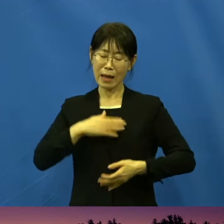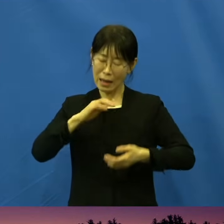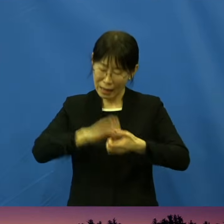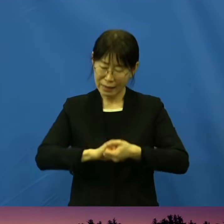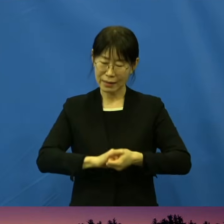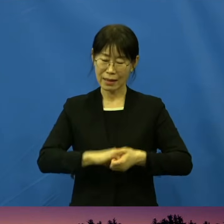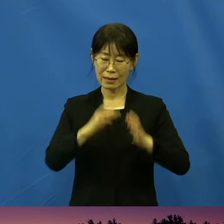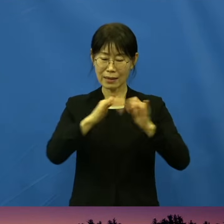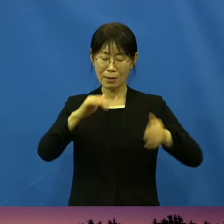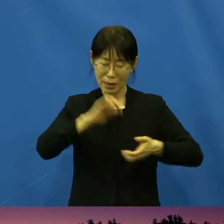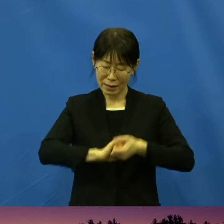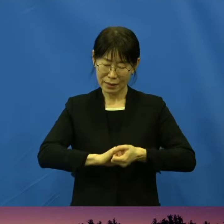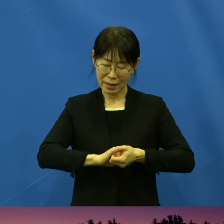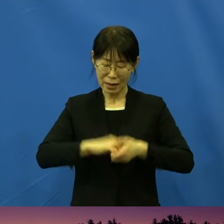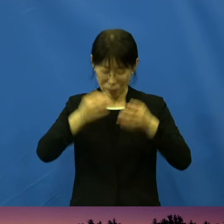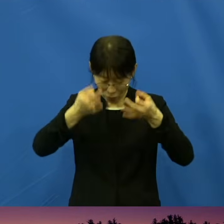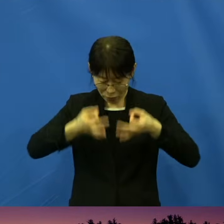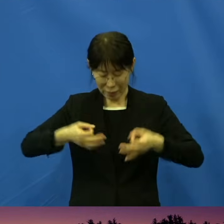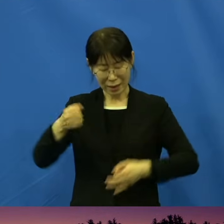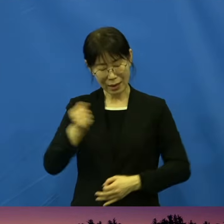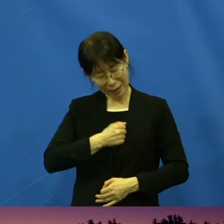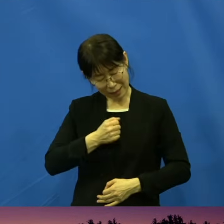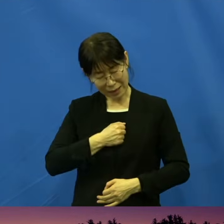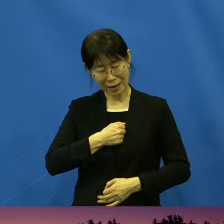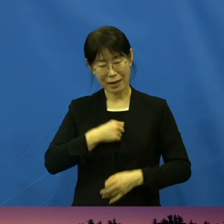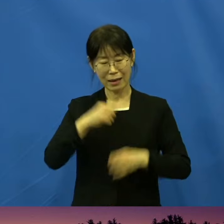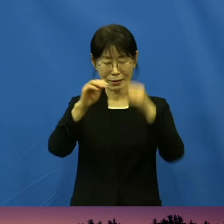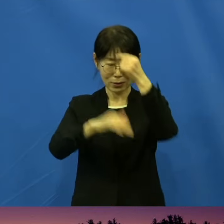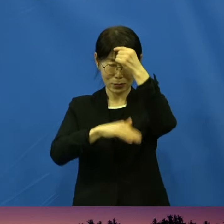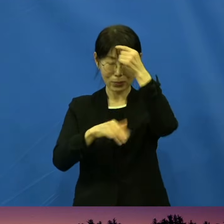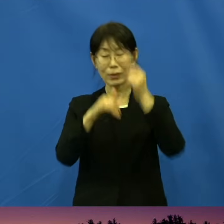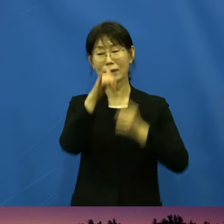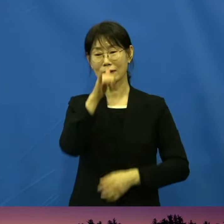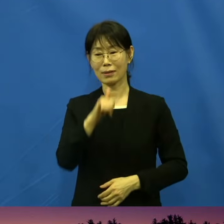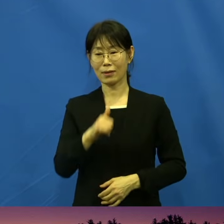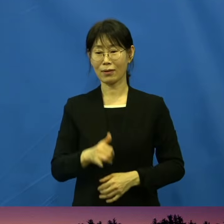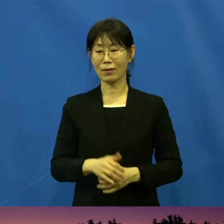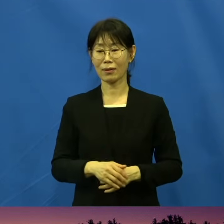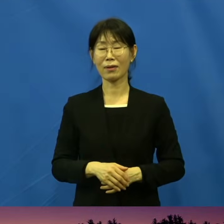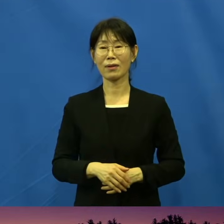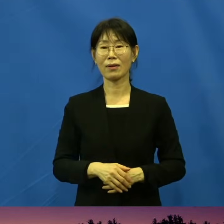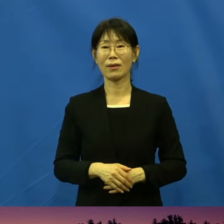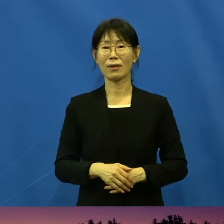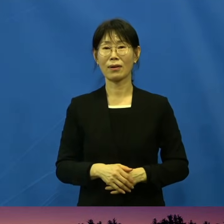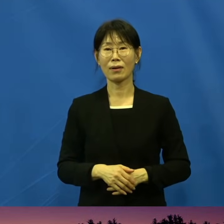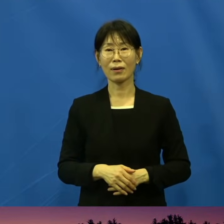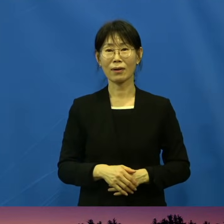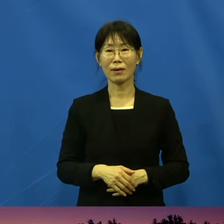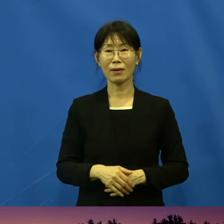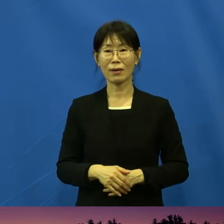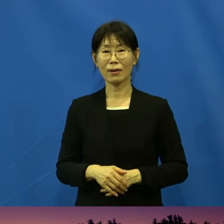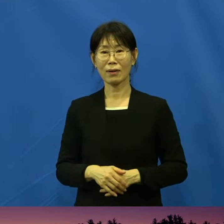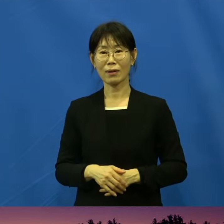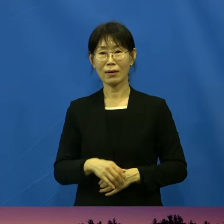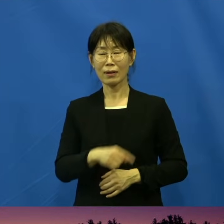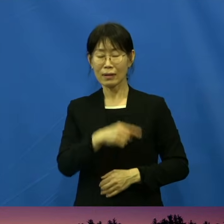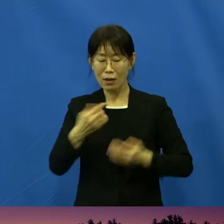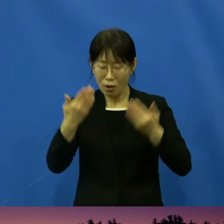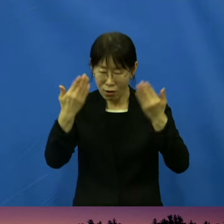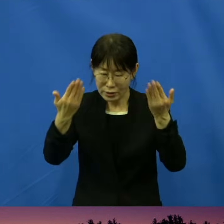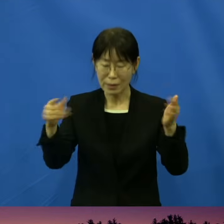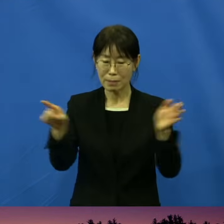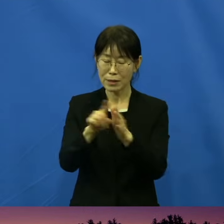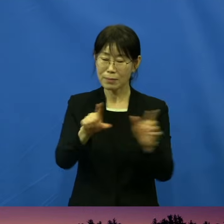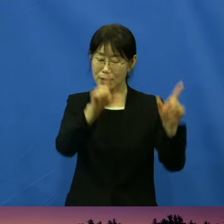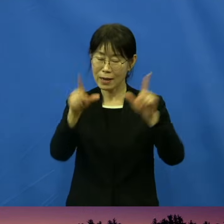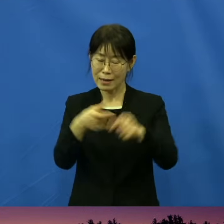답답해할 때가 있어요. 더 이상 더 적극적으로 하고자 하는 그 마음이 내 안에 일어나지